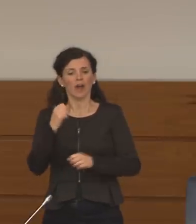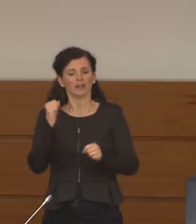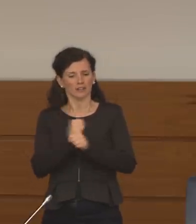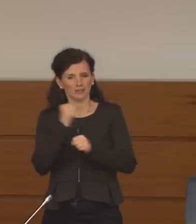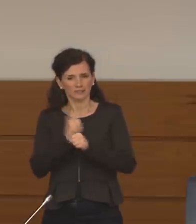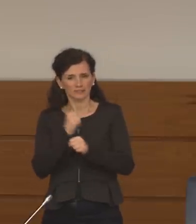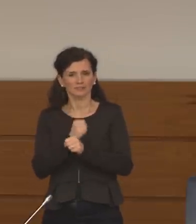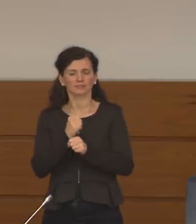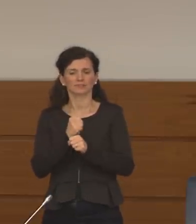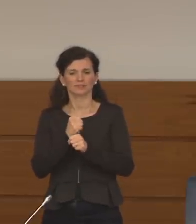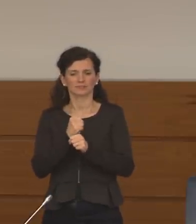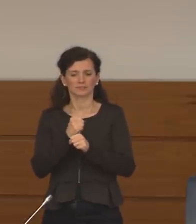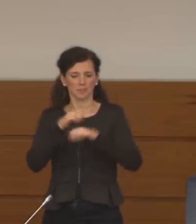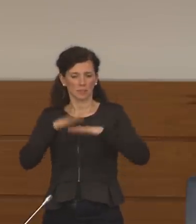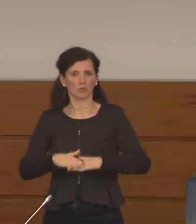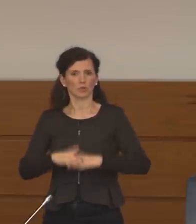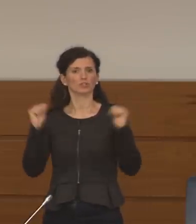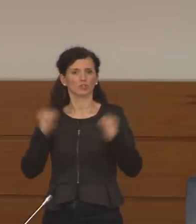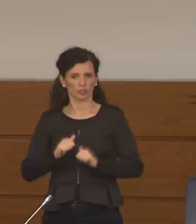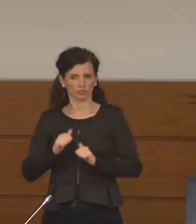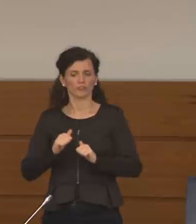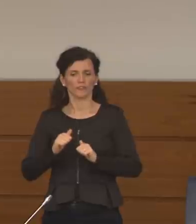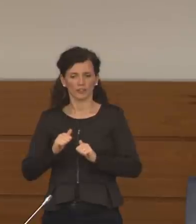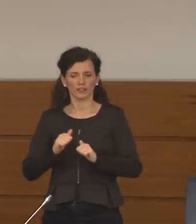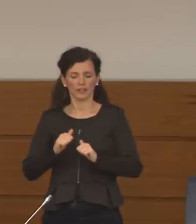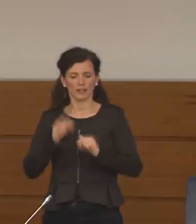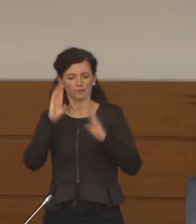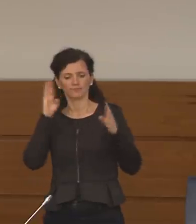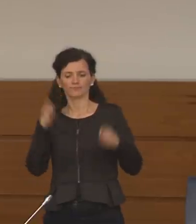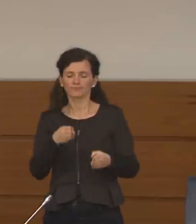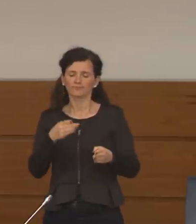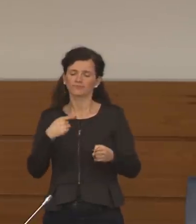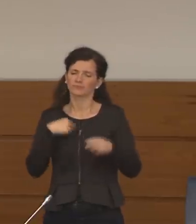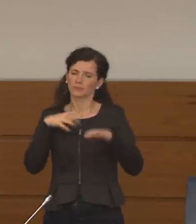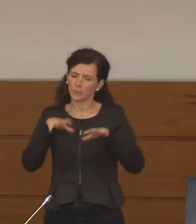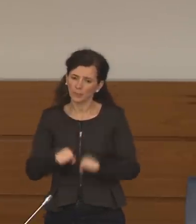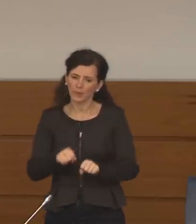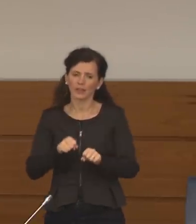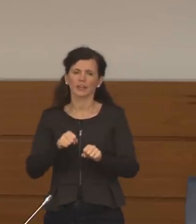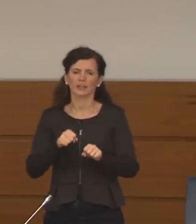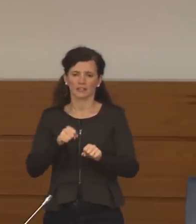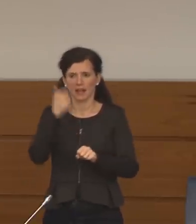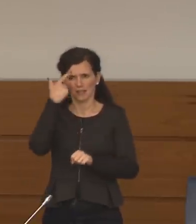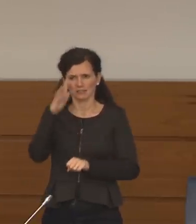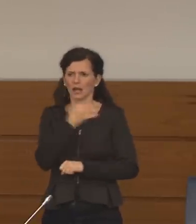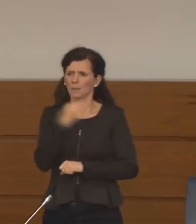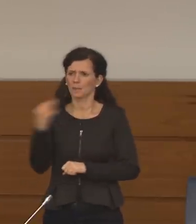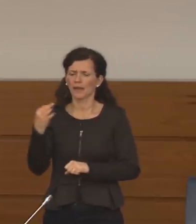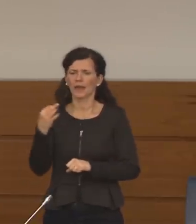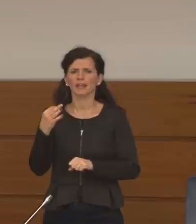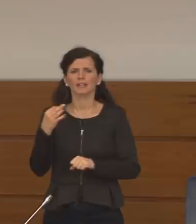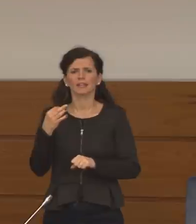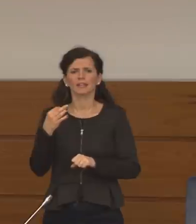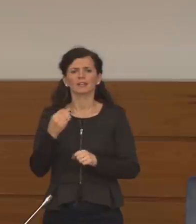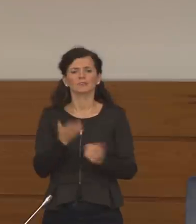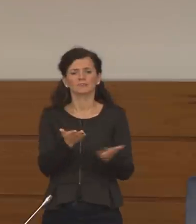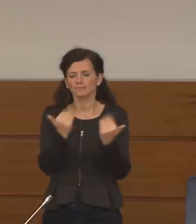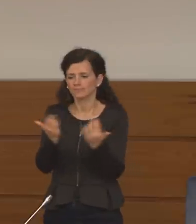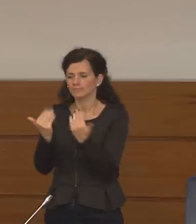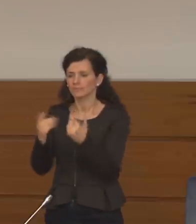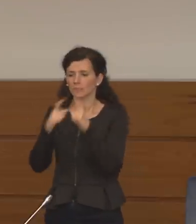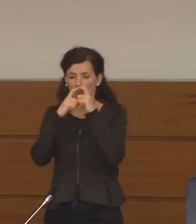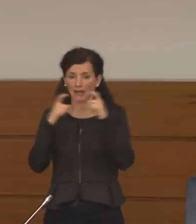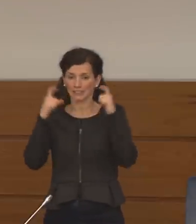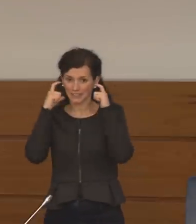fatto in particolar modo come sapete ci siamo impegnati per l'acquisto di mascherine